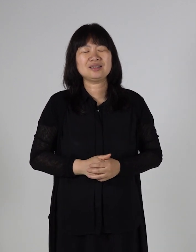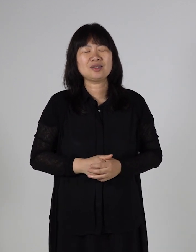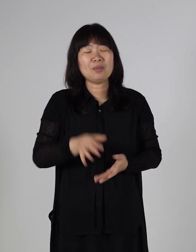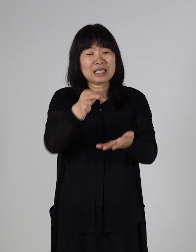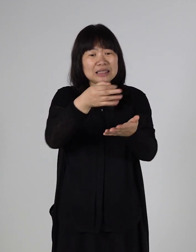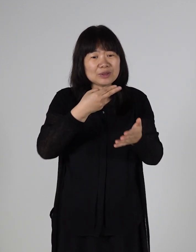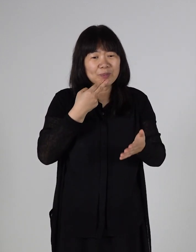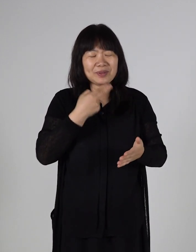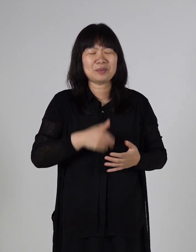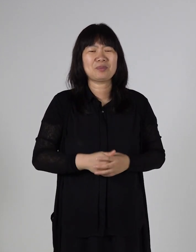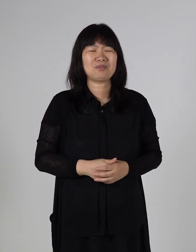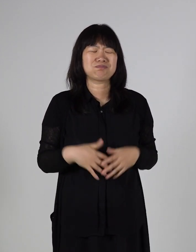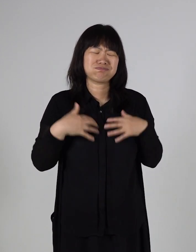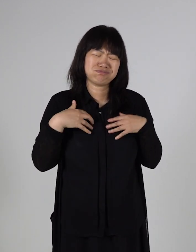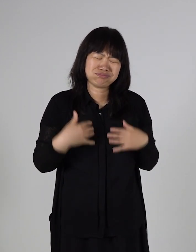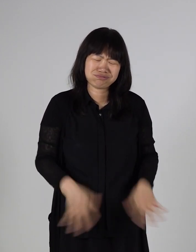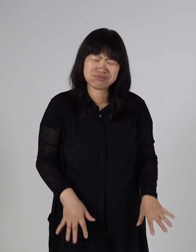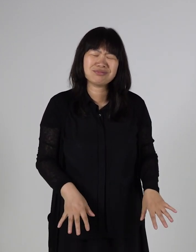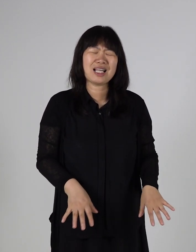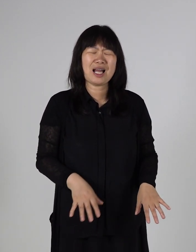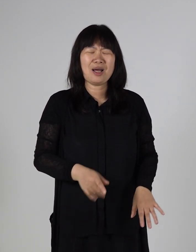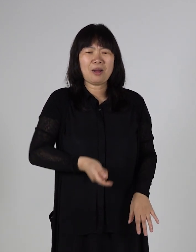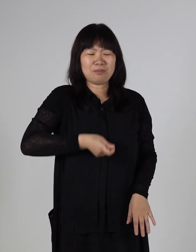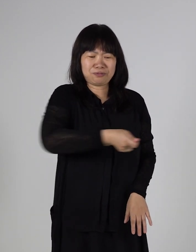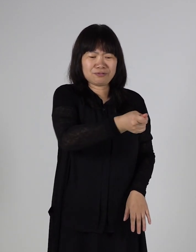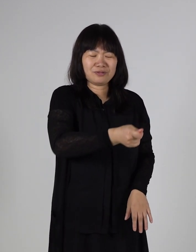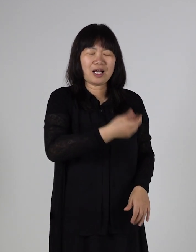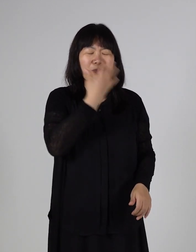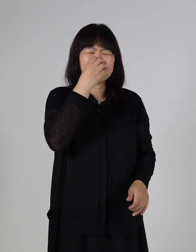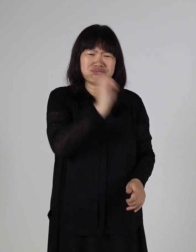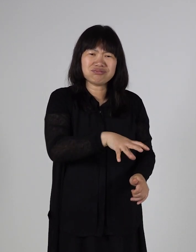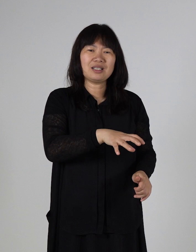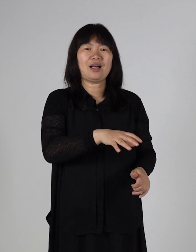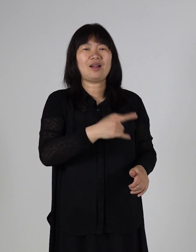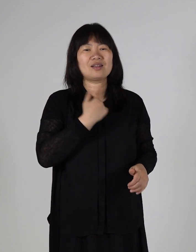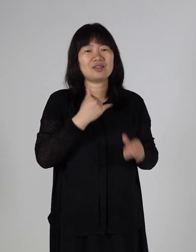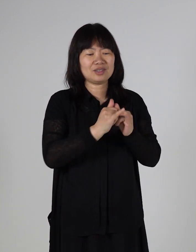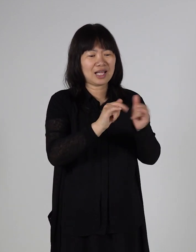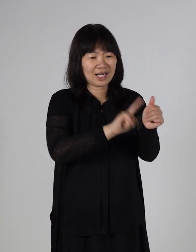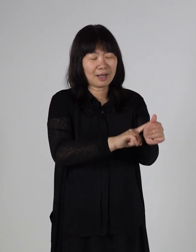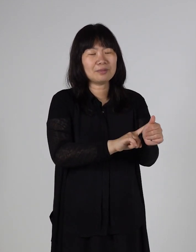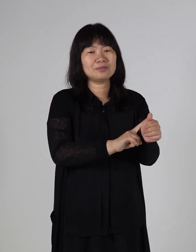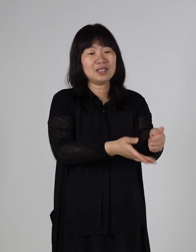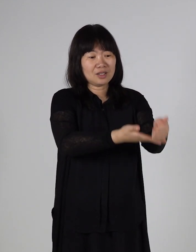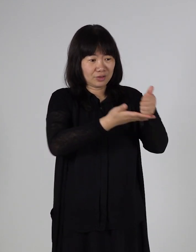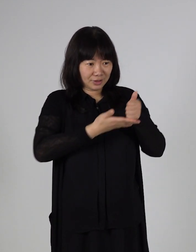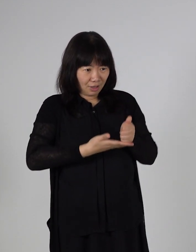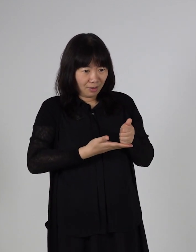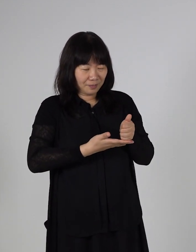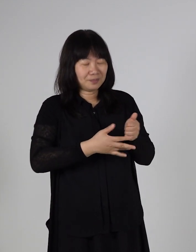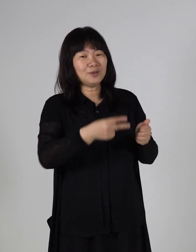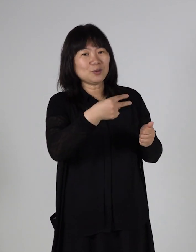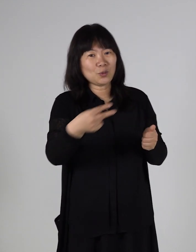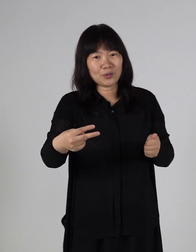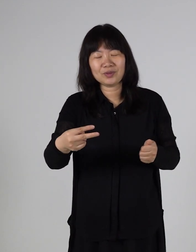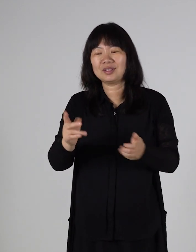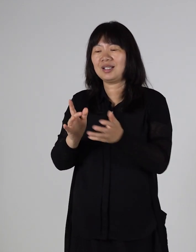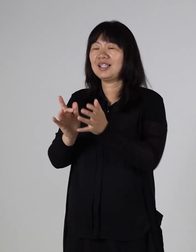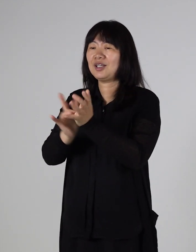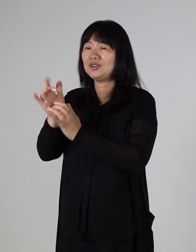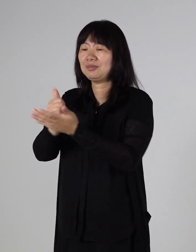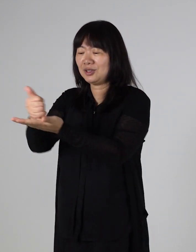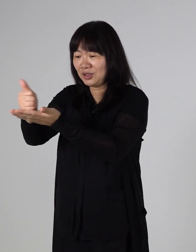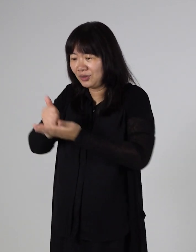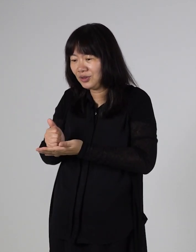무기력한 존재로 취급받던 그 사람들을 영접하면 예수님은 누구를 영접하는 거래요?